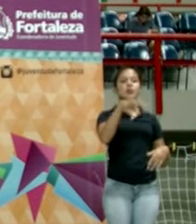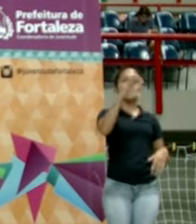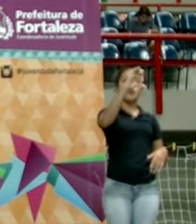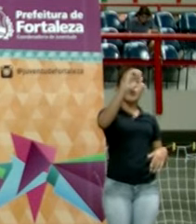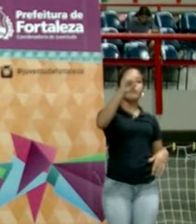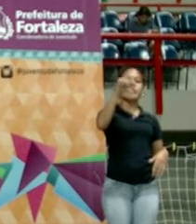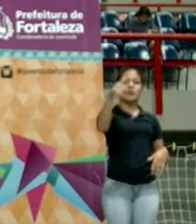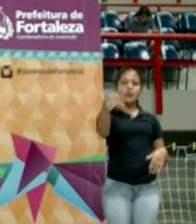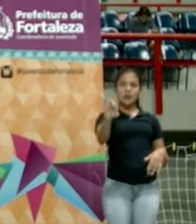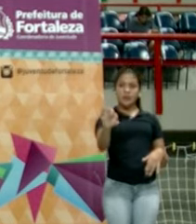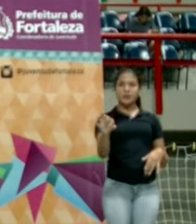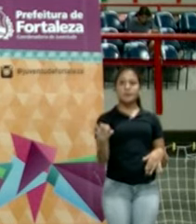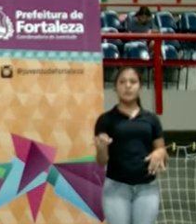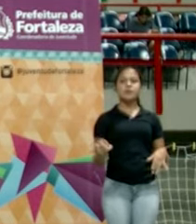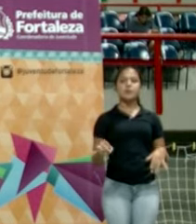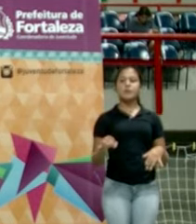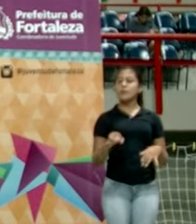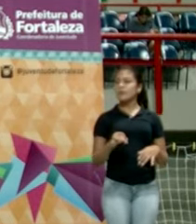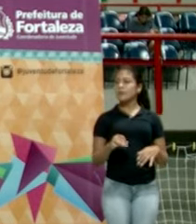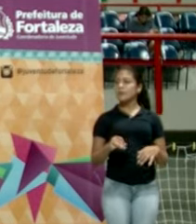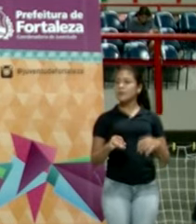10 juntas nas próximas.